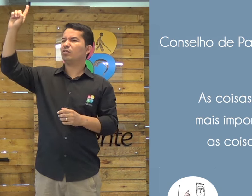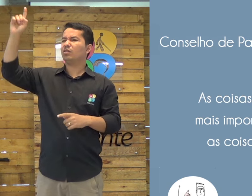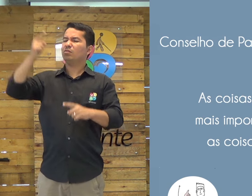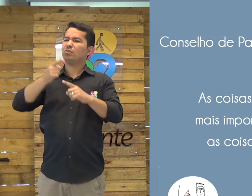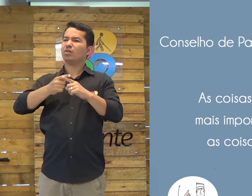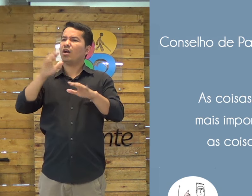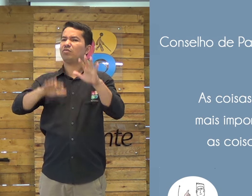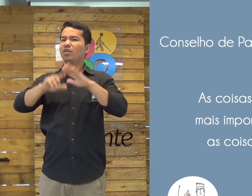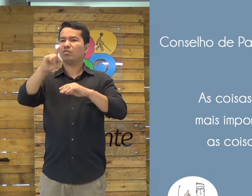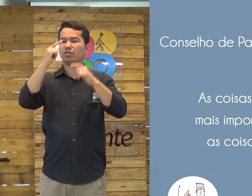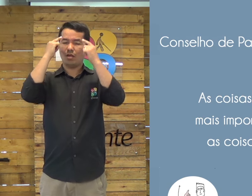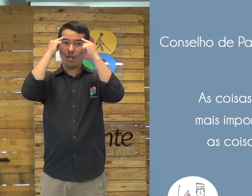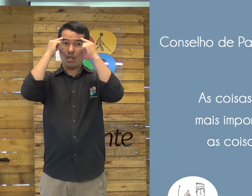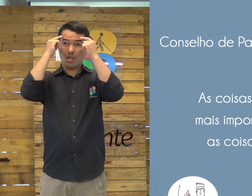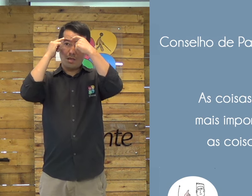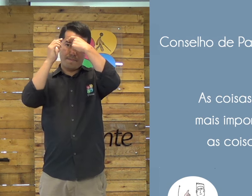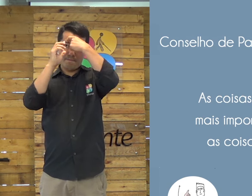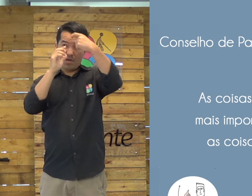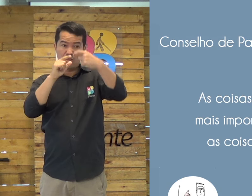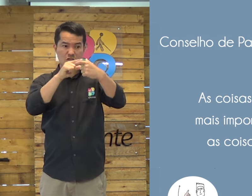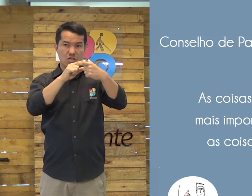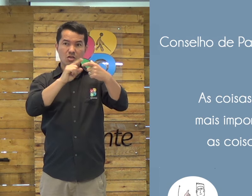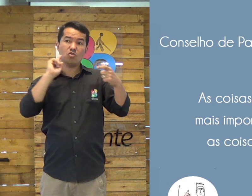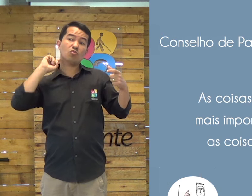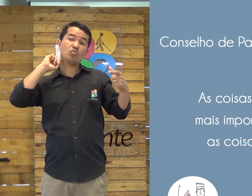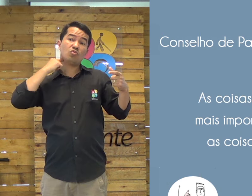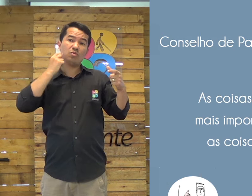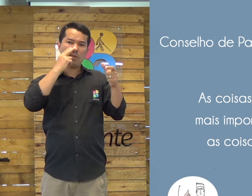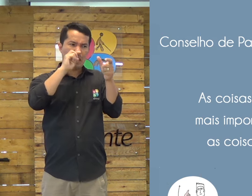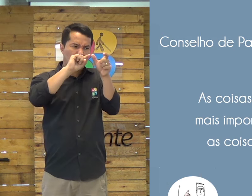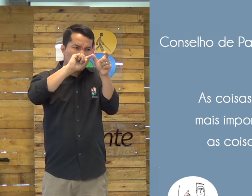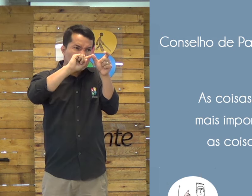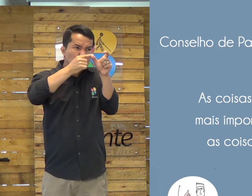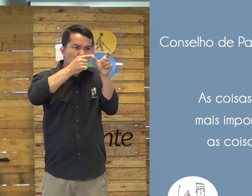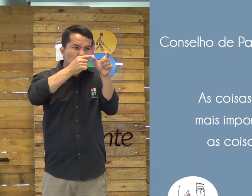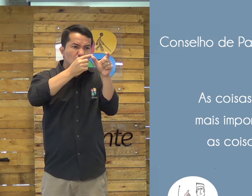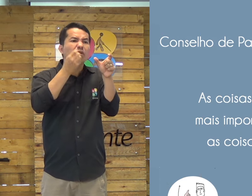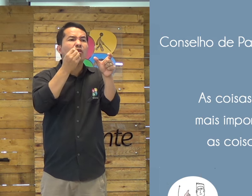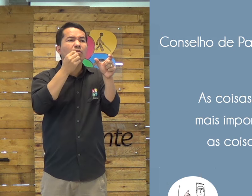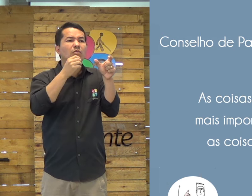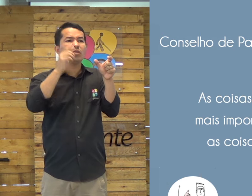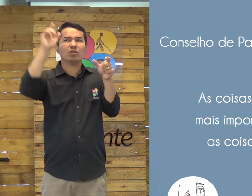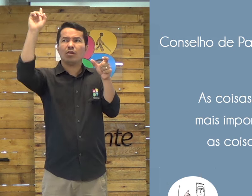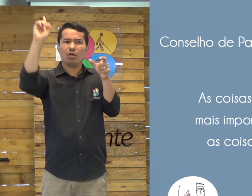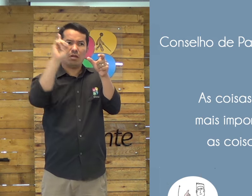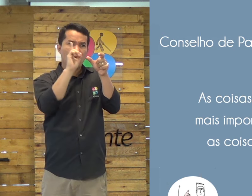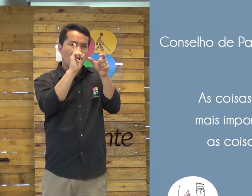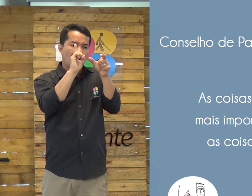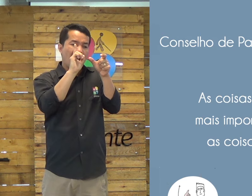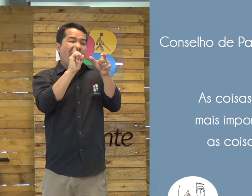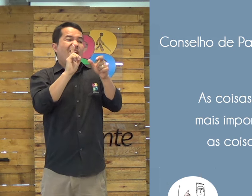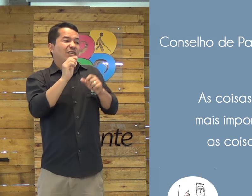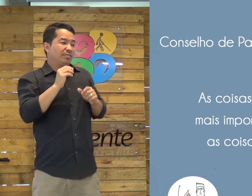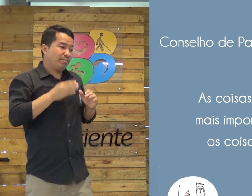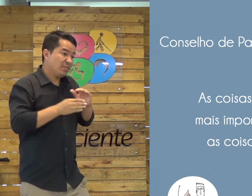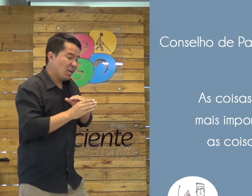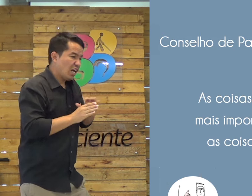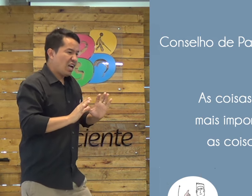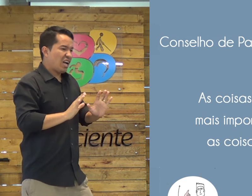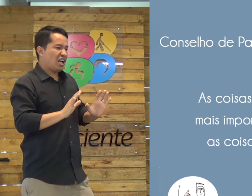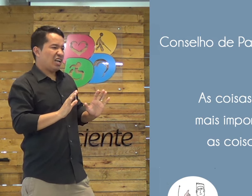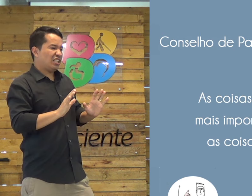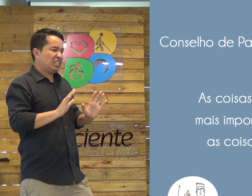porque é melhor se pensar em Deus. Às vezes a sua mente é suja, você encontra sujeira.